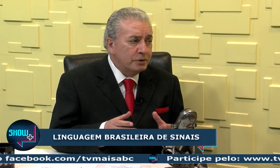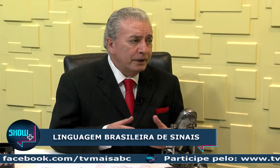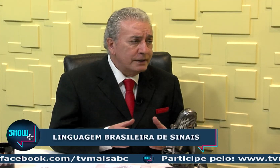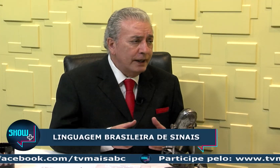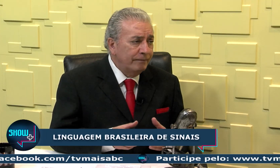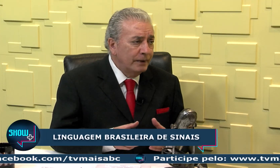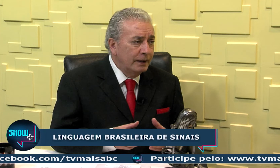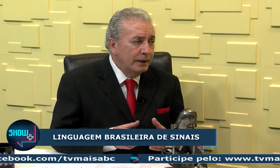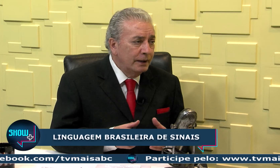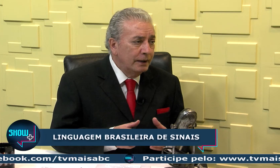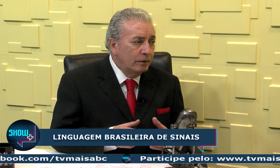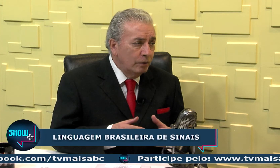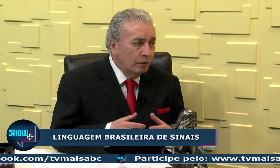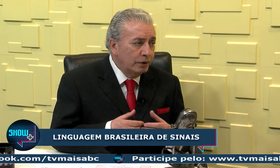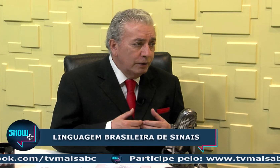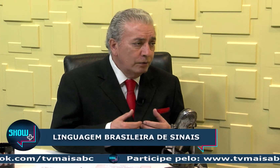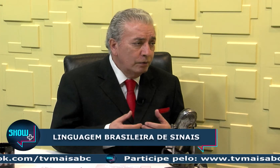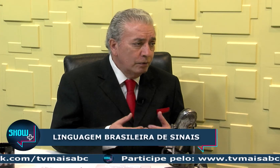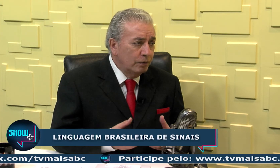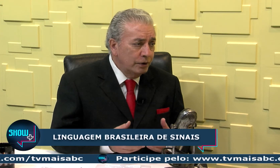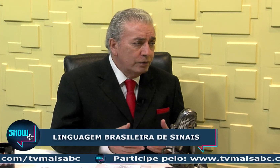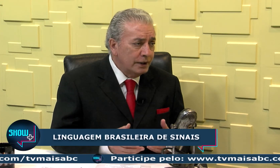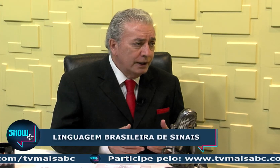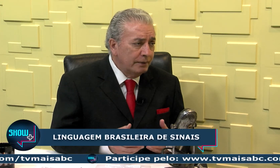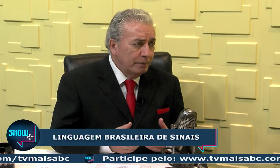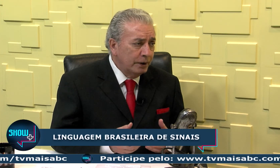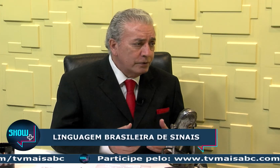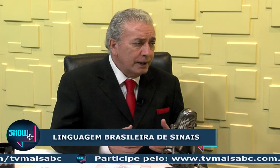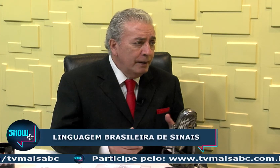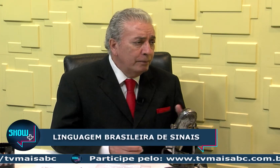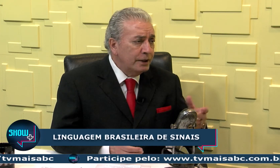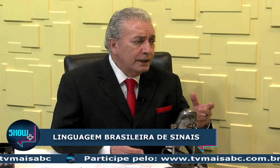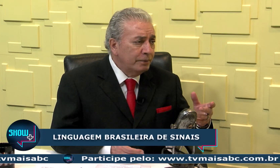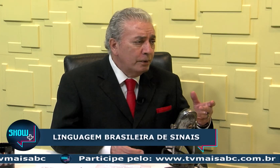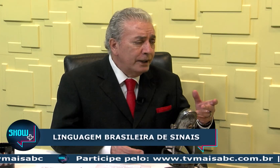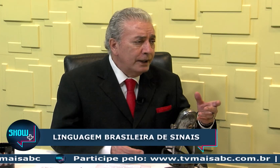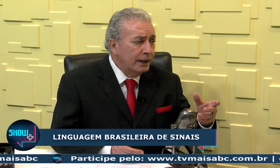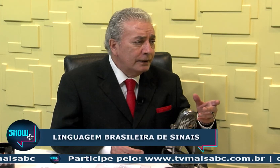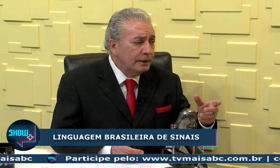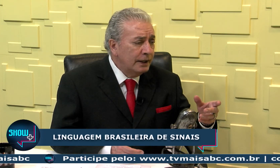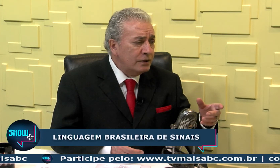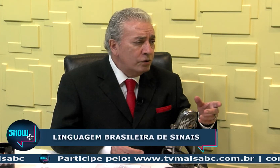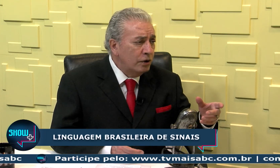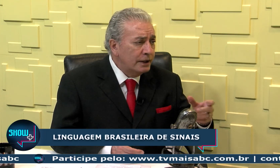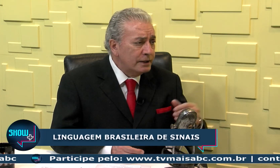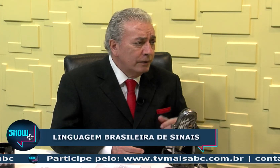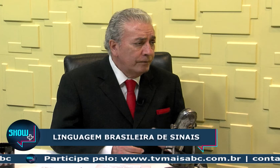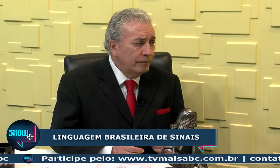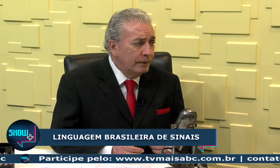expressar o que o que usa libra pode usar por exemplo como é que é dar seu coração